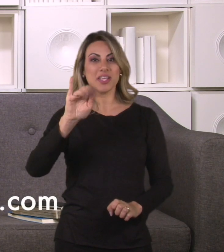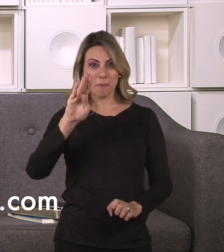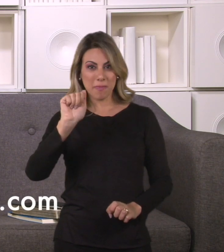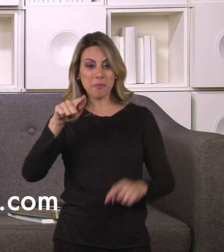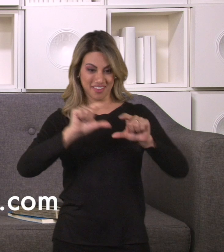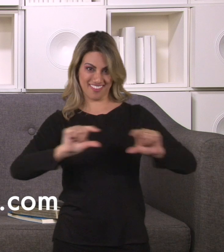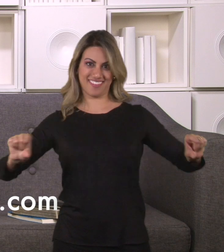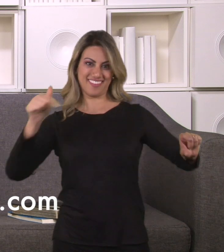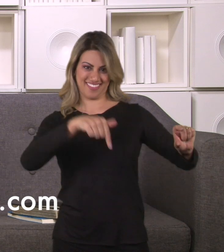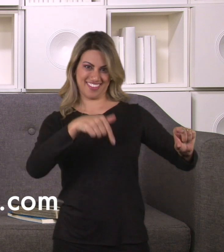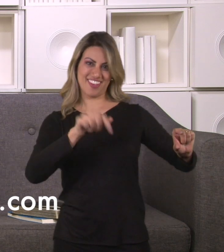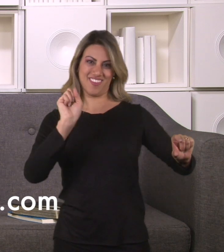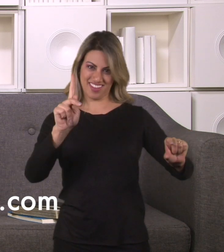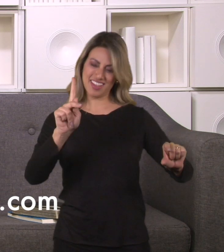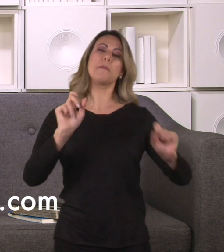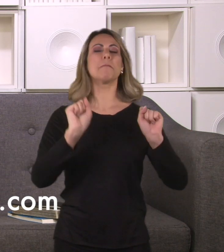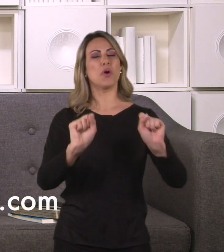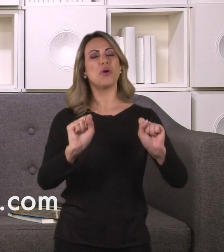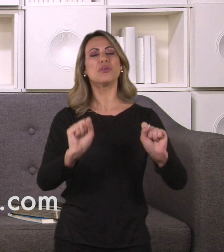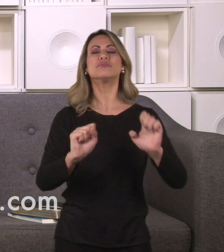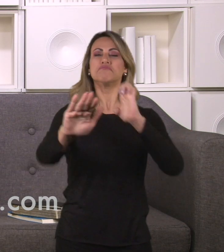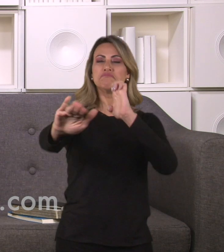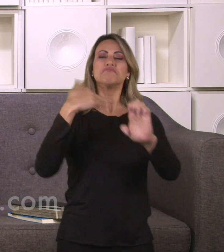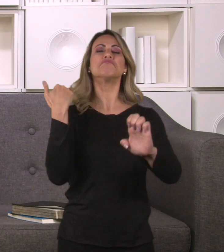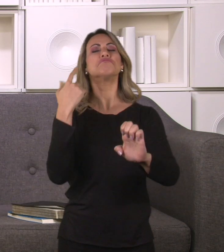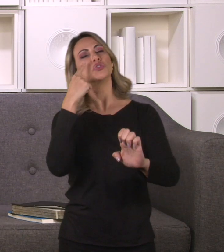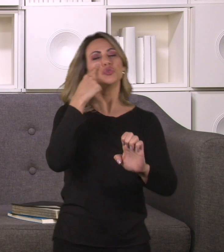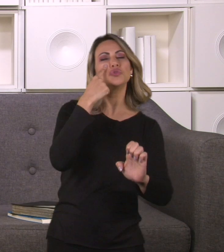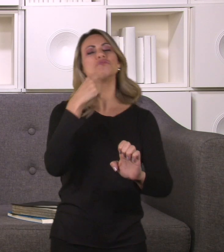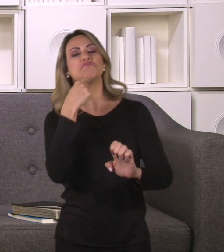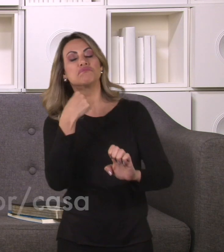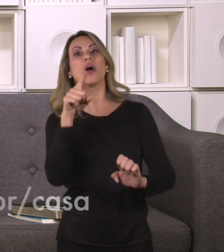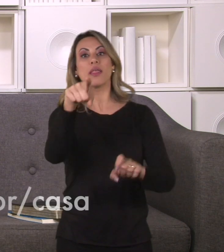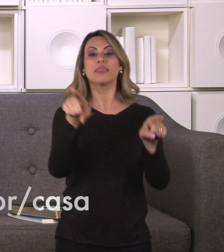casa@ibabe.com.br e eu encorajo você a acompanhar pelo